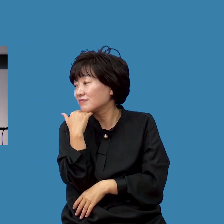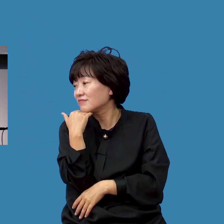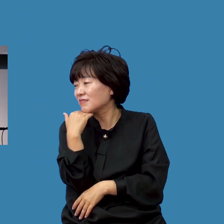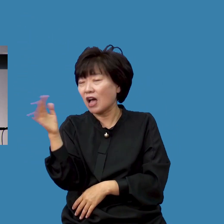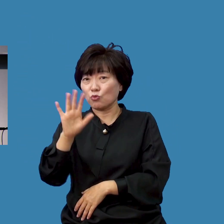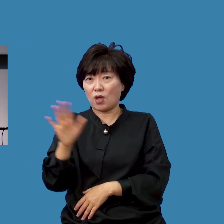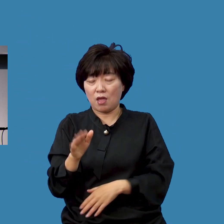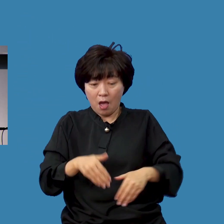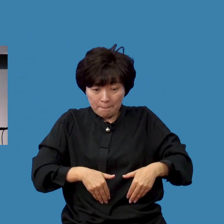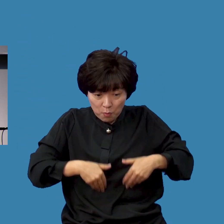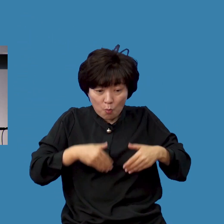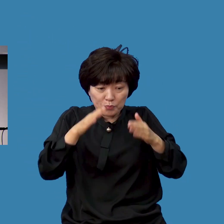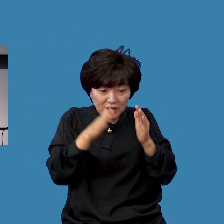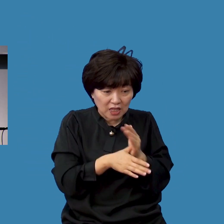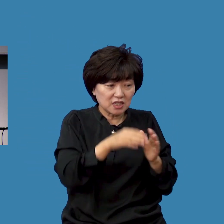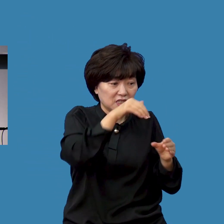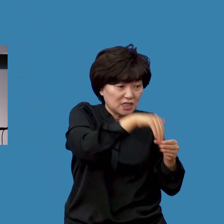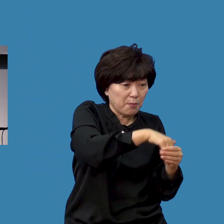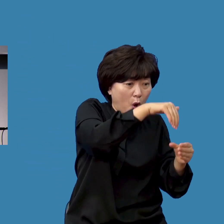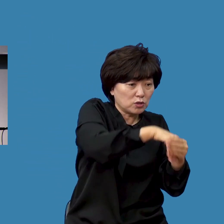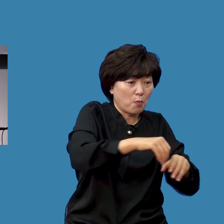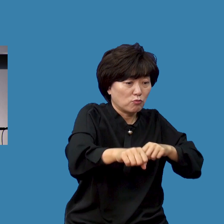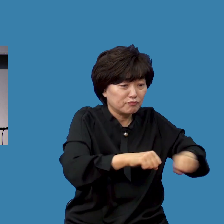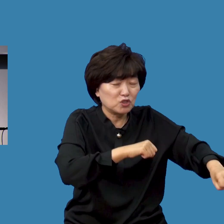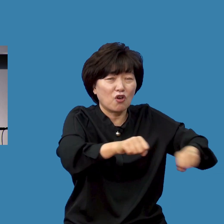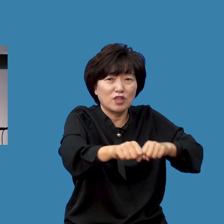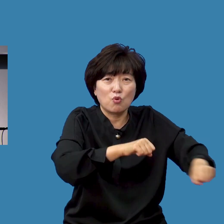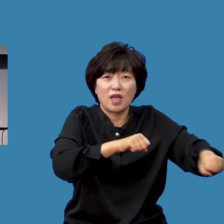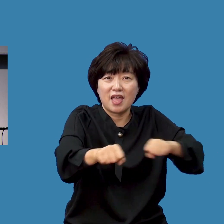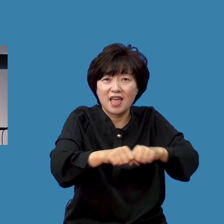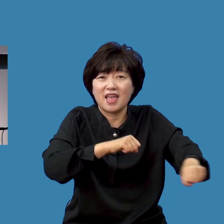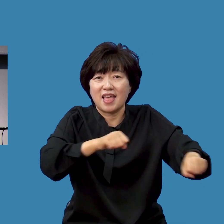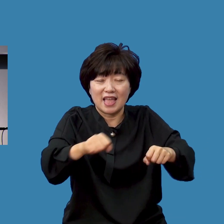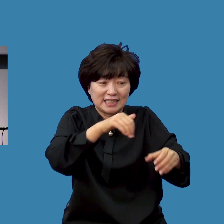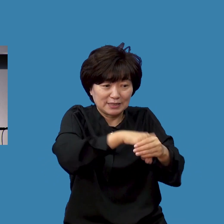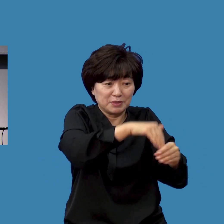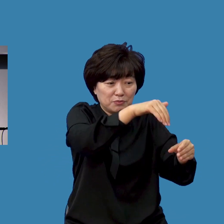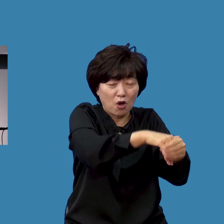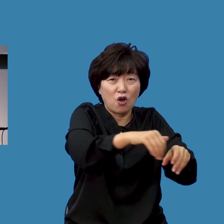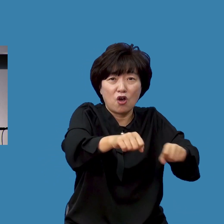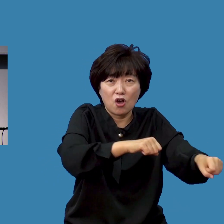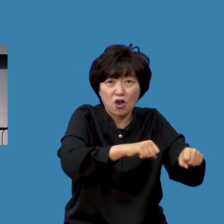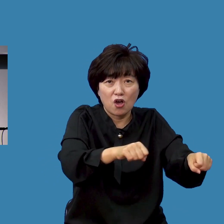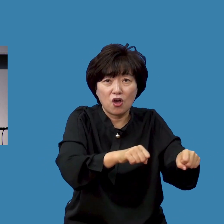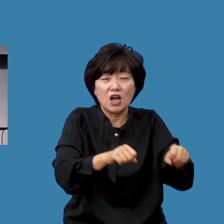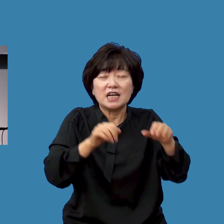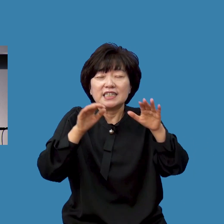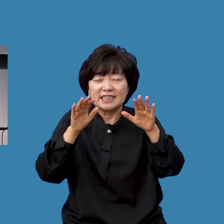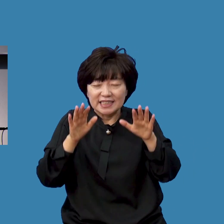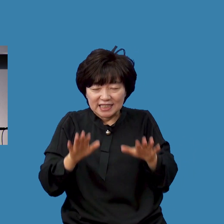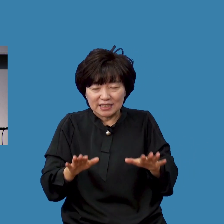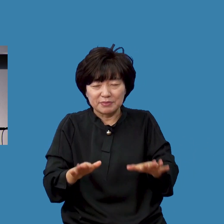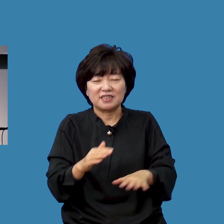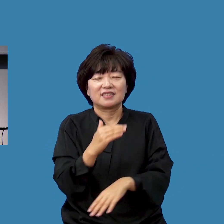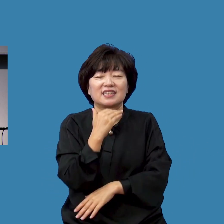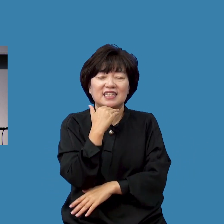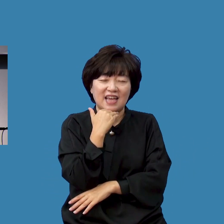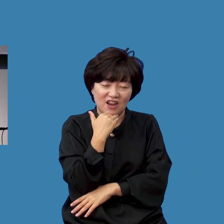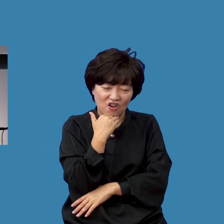그때는 봄이기 때문에. 물론 하나님의 일은 하나님이 하시지만 우리에게 기회의 문을 열어놓으셨거든요. 지금은 심으라는